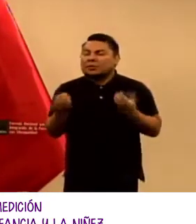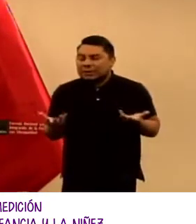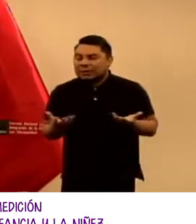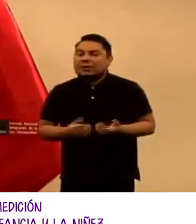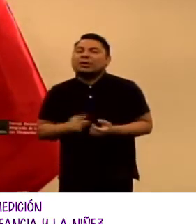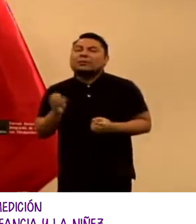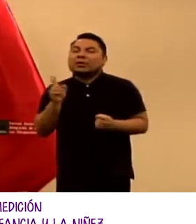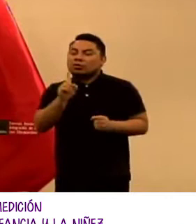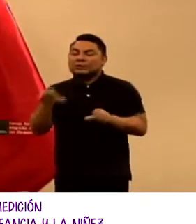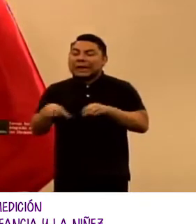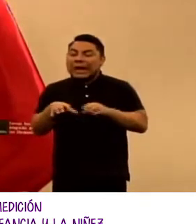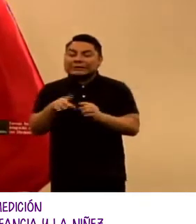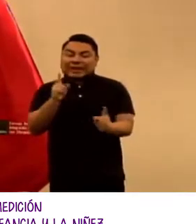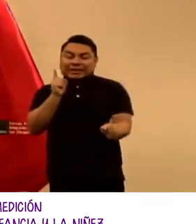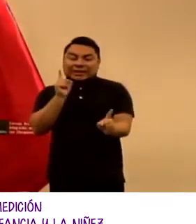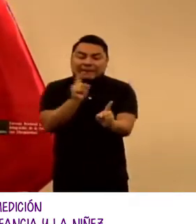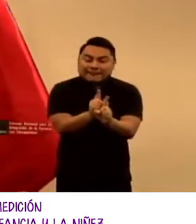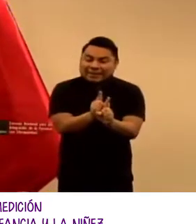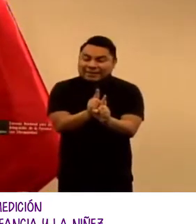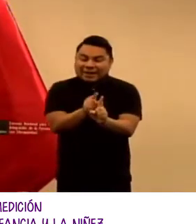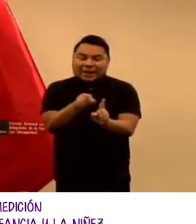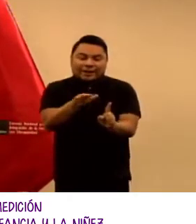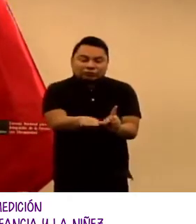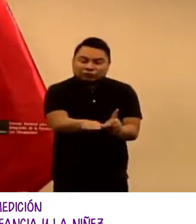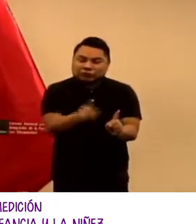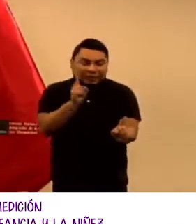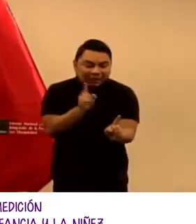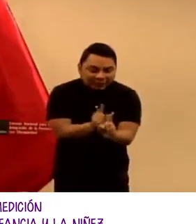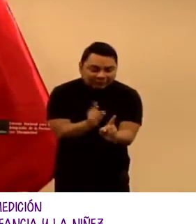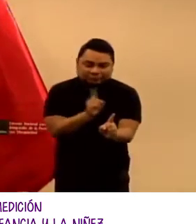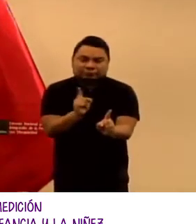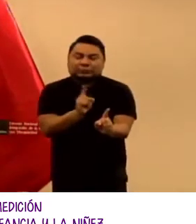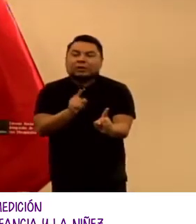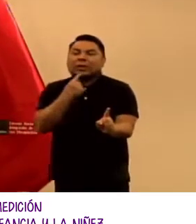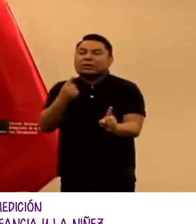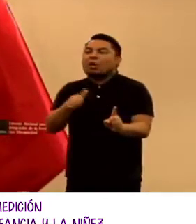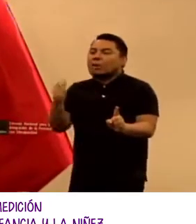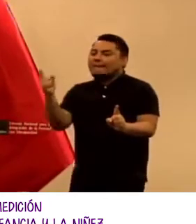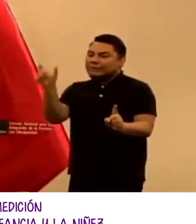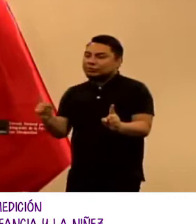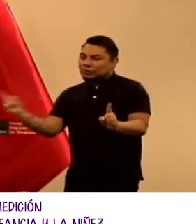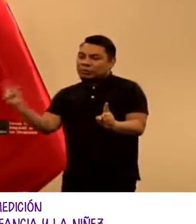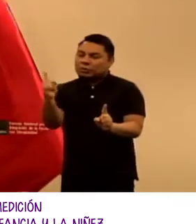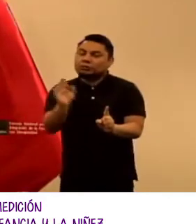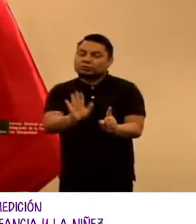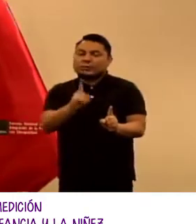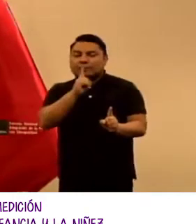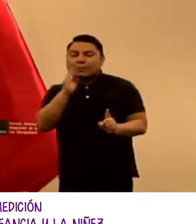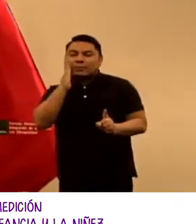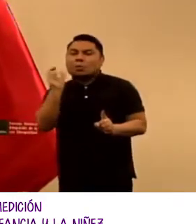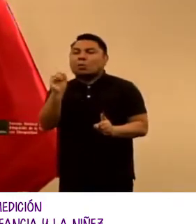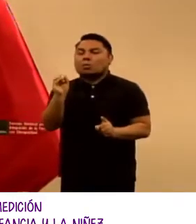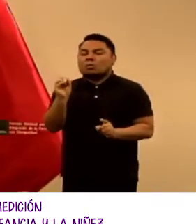no se hace directamente la pregunta al niño o a la niña, sino se hace por interpuesta persona, ¿no? Se hace a su padre, madre o